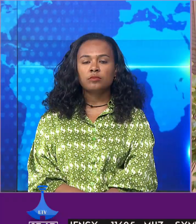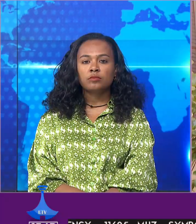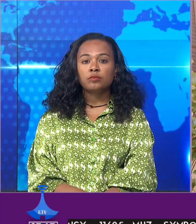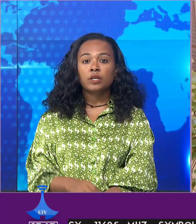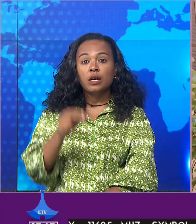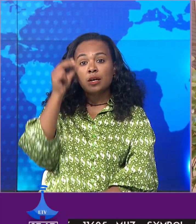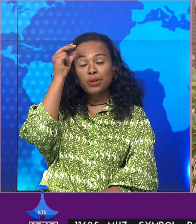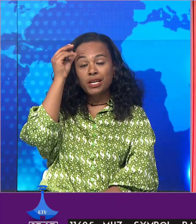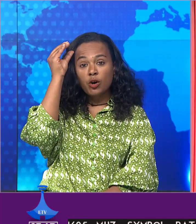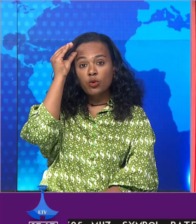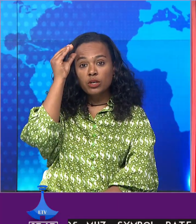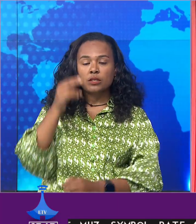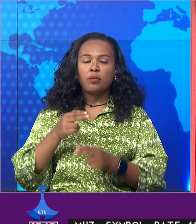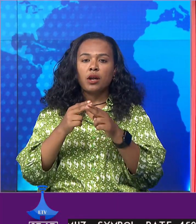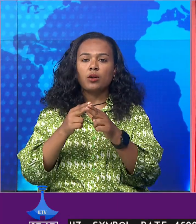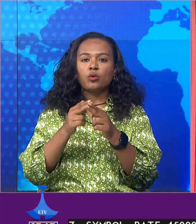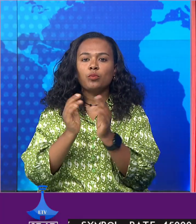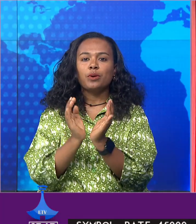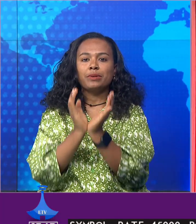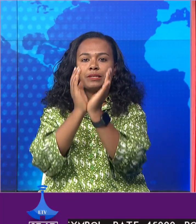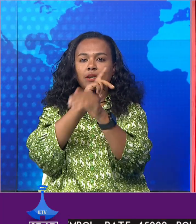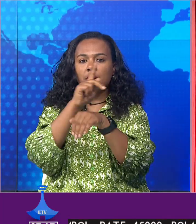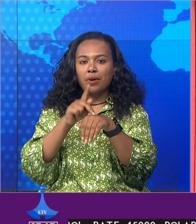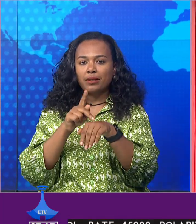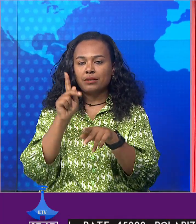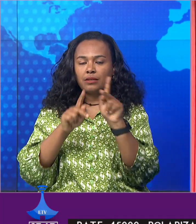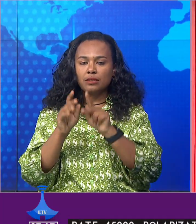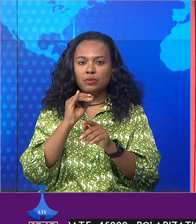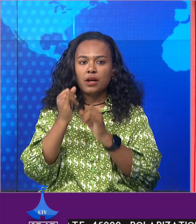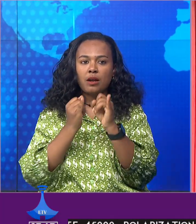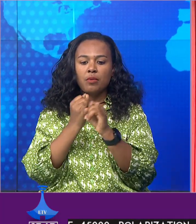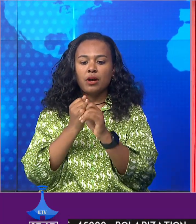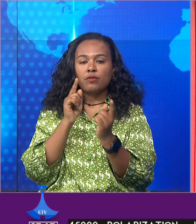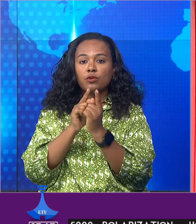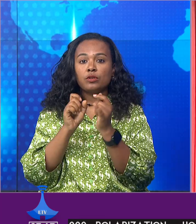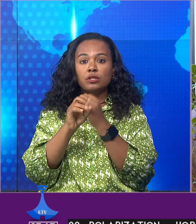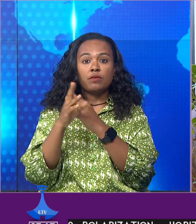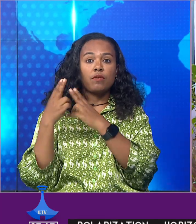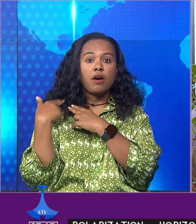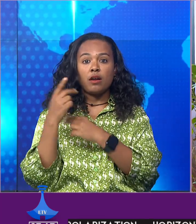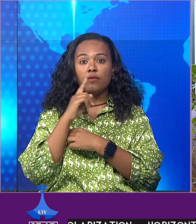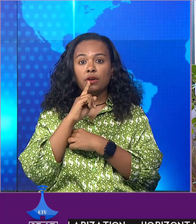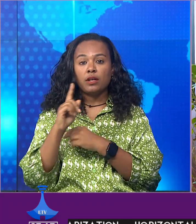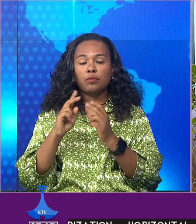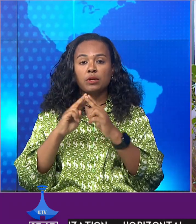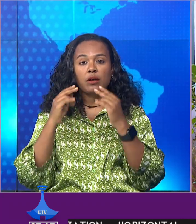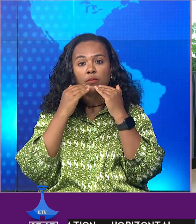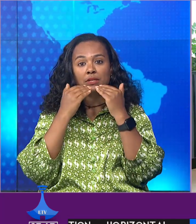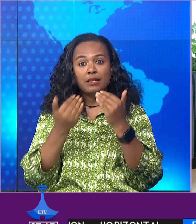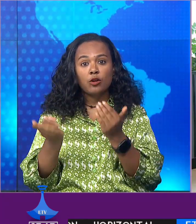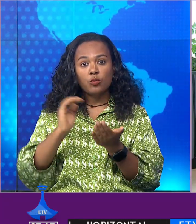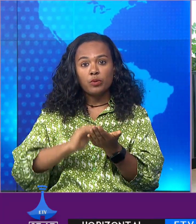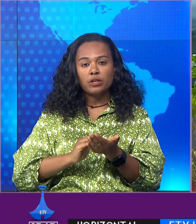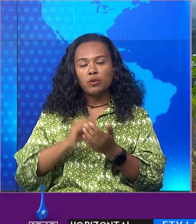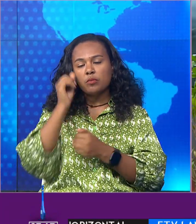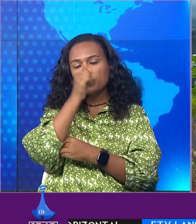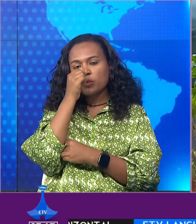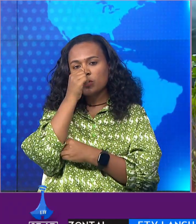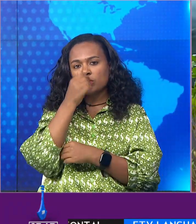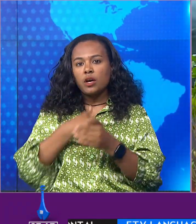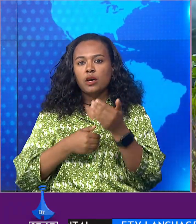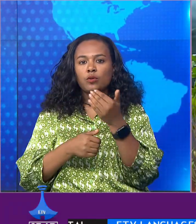ቢቂላ ሁሪሳ እባላለሁ። በብልጽግና ፓርቲ የህዝብና ዓለም አቀፍ ግንኙነት ዘርፍ ኃላፊ ነኝ። በጣም አመሰግናለሁ። በድጋሚ በኢትዮጵያ ውስጥ